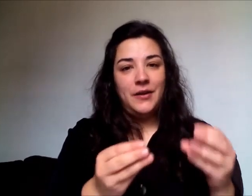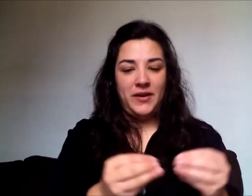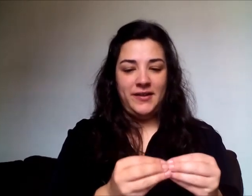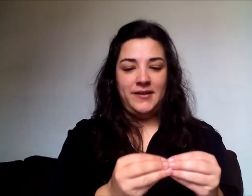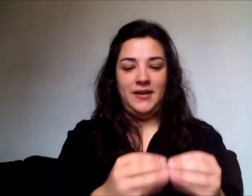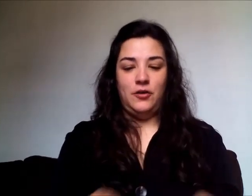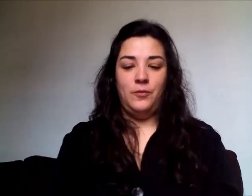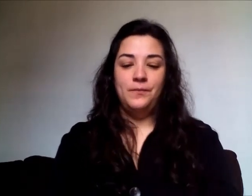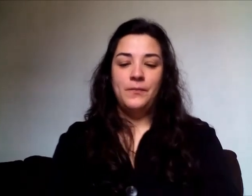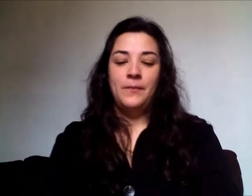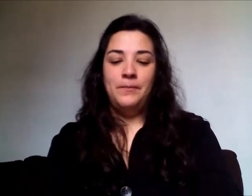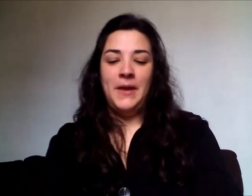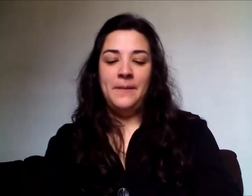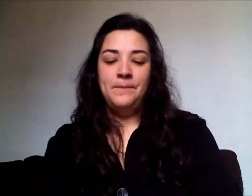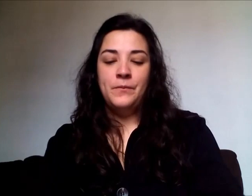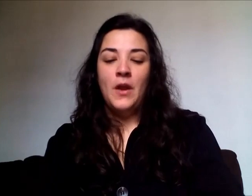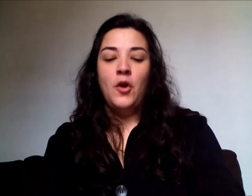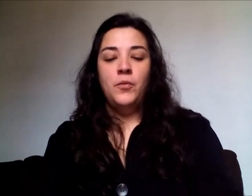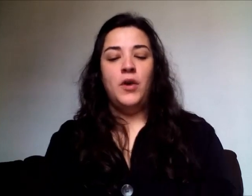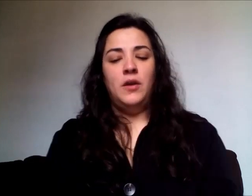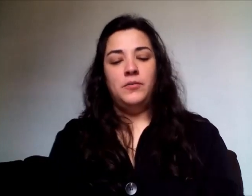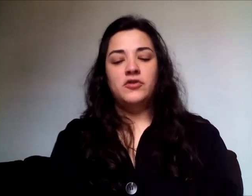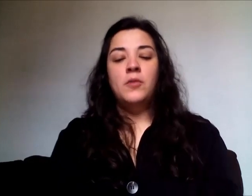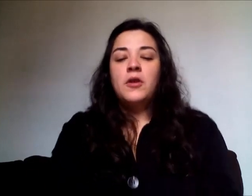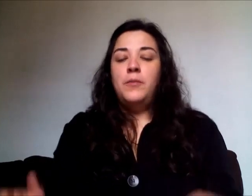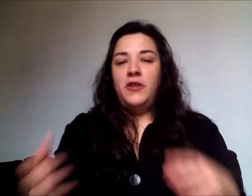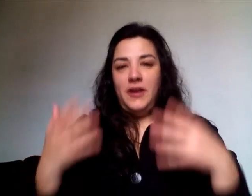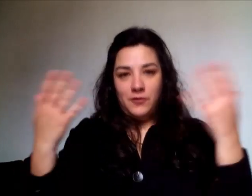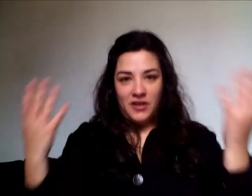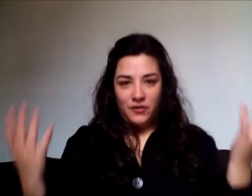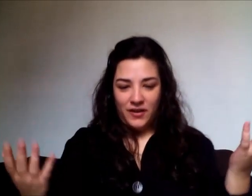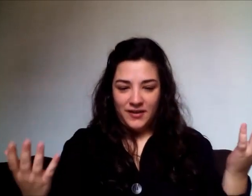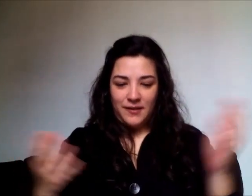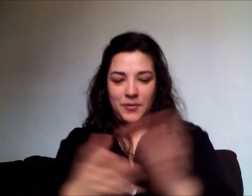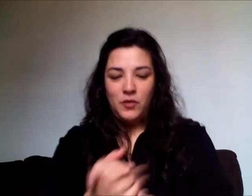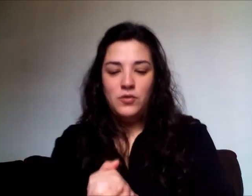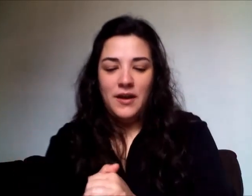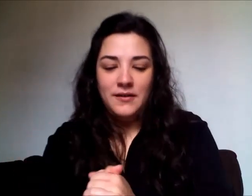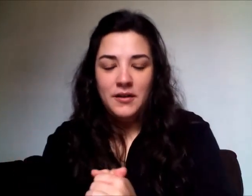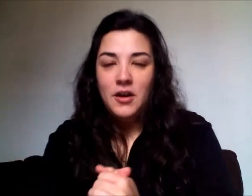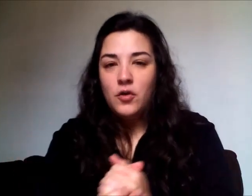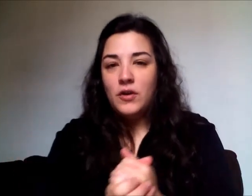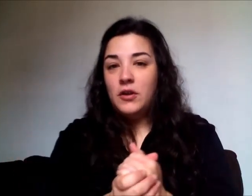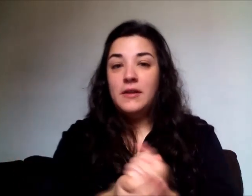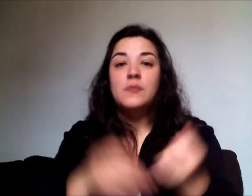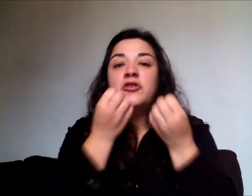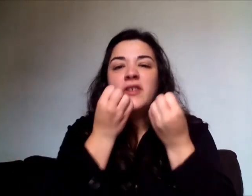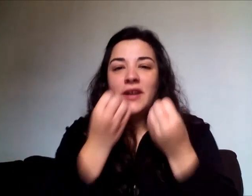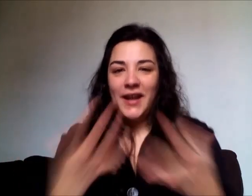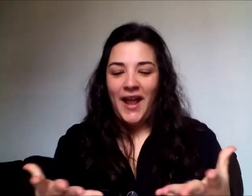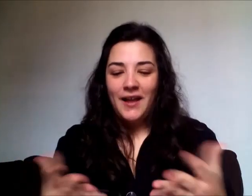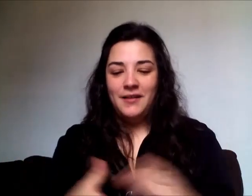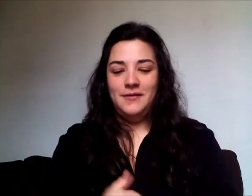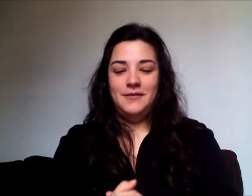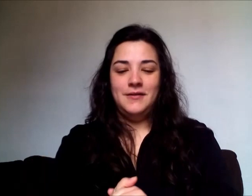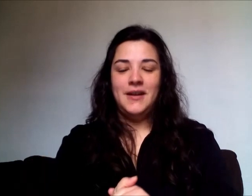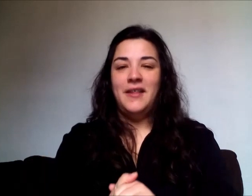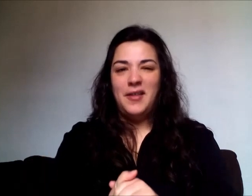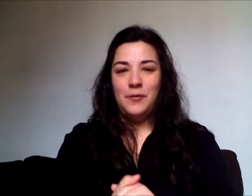o a ese signo. Bien, bueno, pues ¿cómo responderíamos a todas esas preguntas? Cuando decimos ¿qué tal? ¿Qué